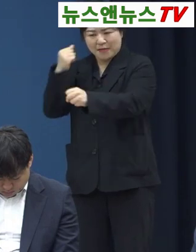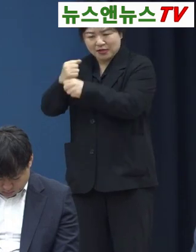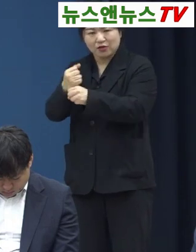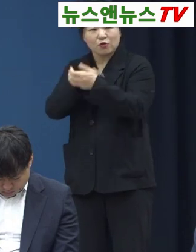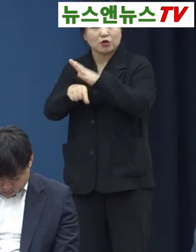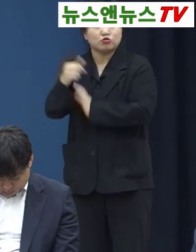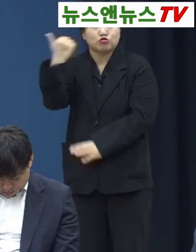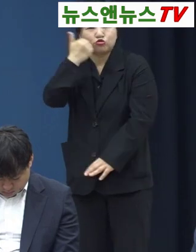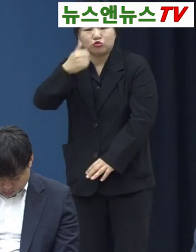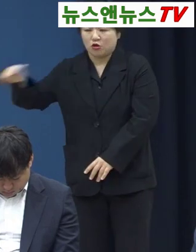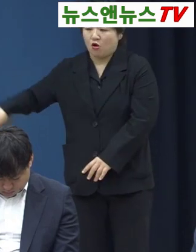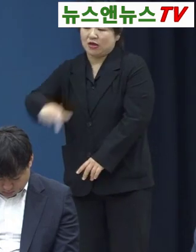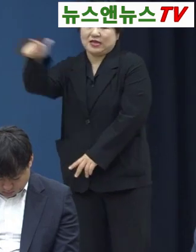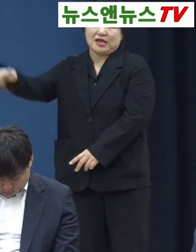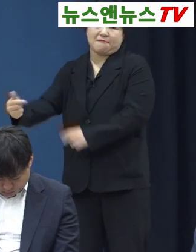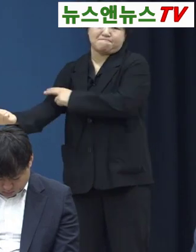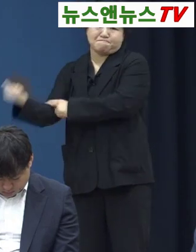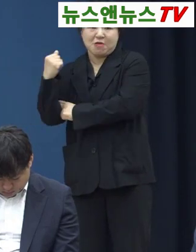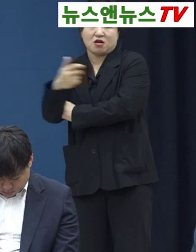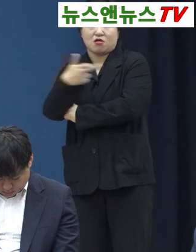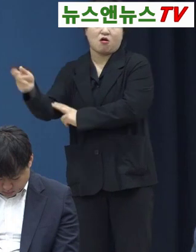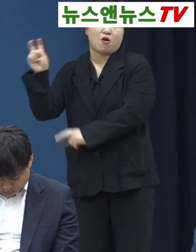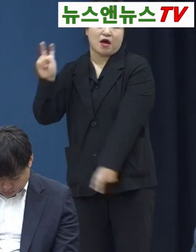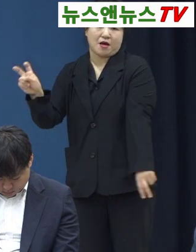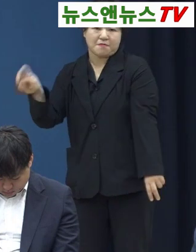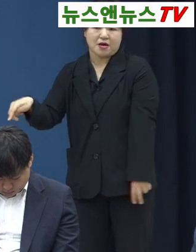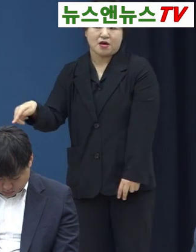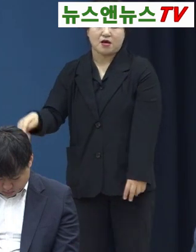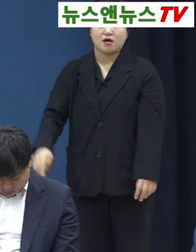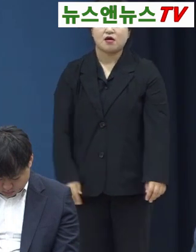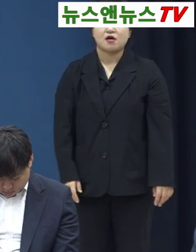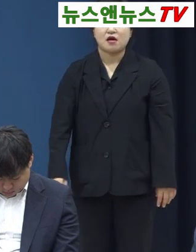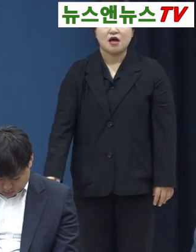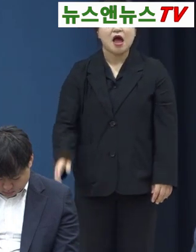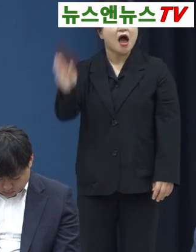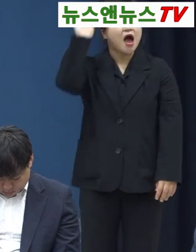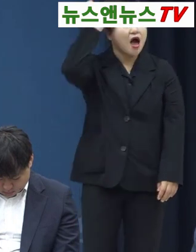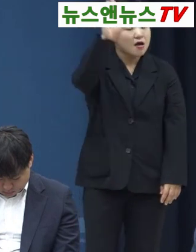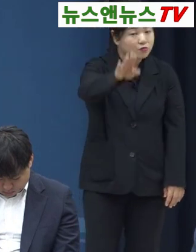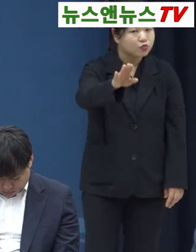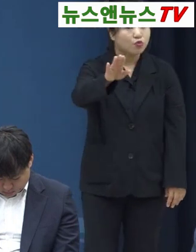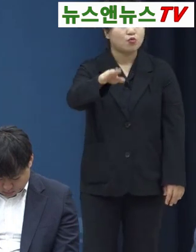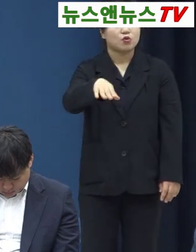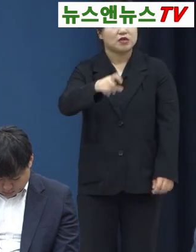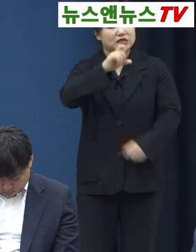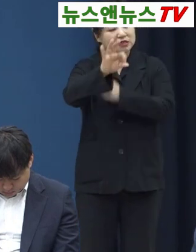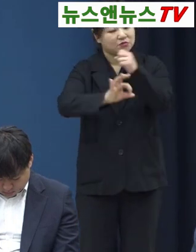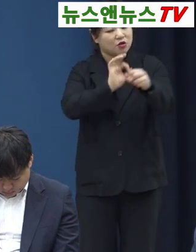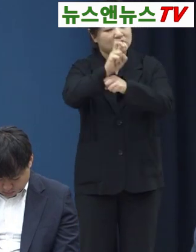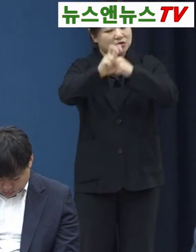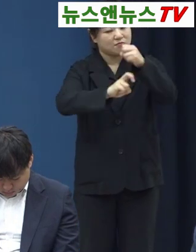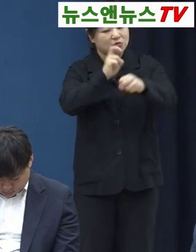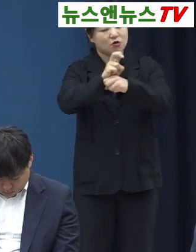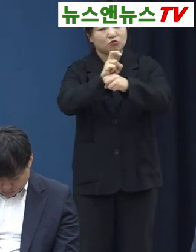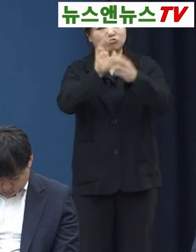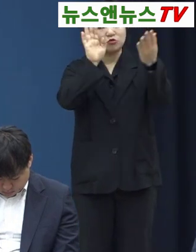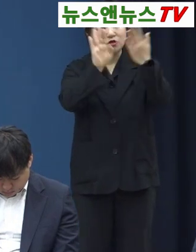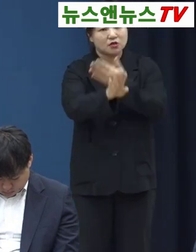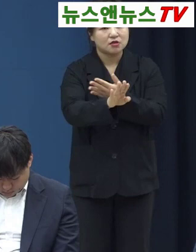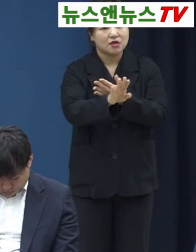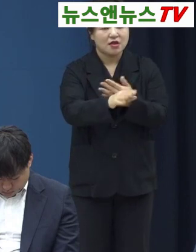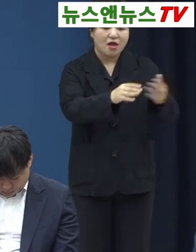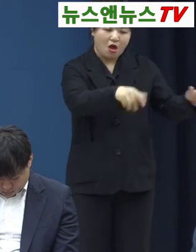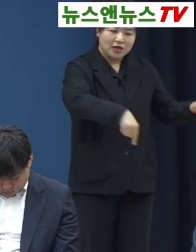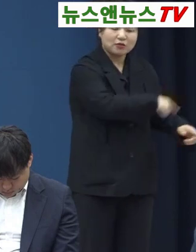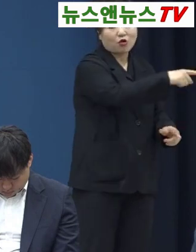거는 동쪽의 힘이 크지 않았나 생각되고 그때 가서 말씀드렸던 것은 앞으로 10년, 20년 뒤에는 우리 화성의